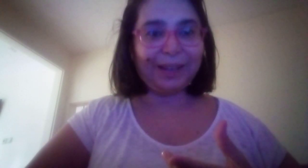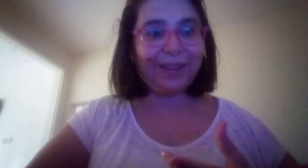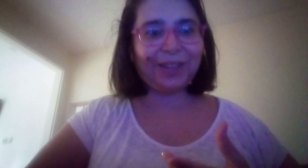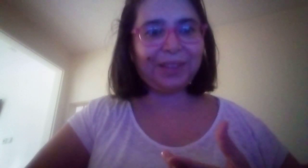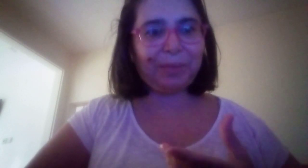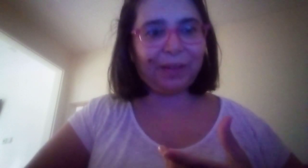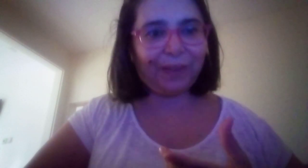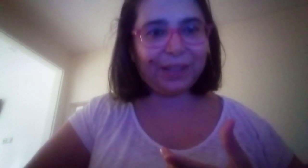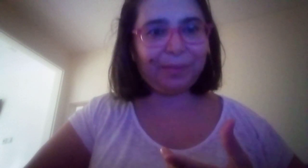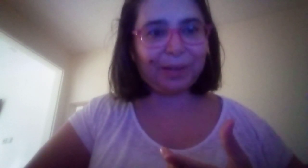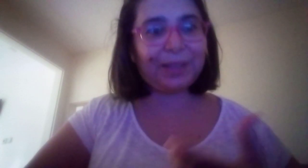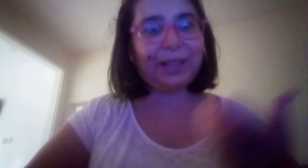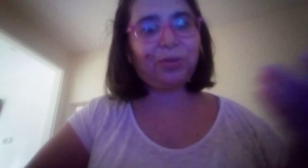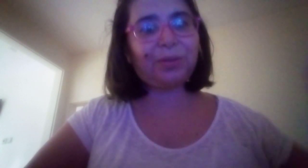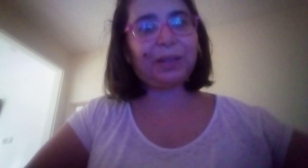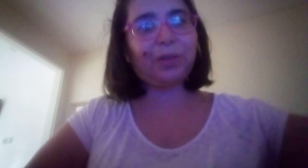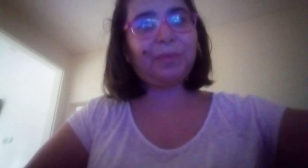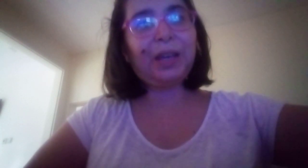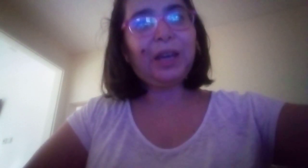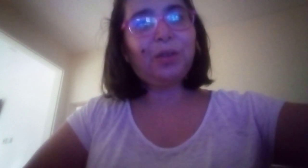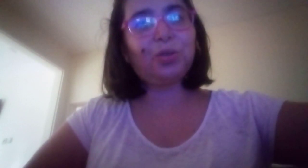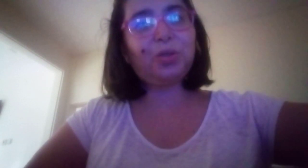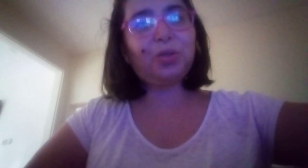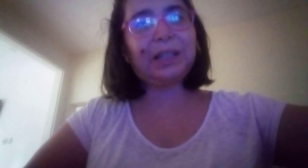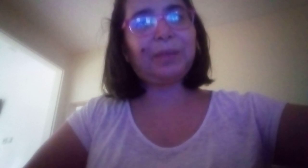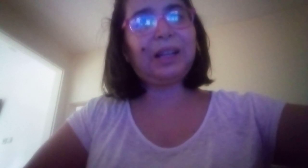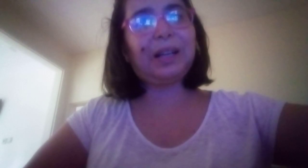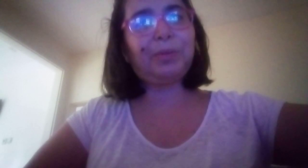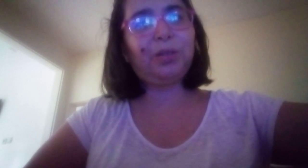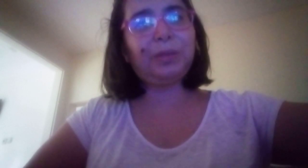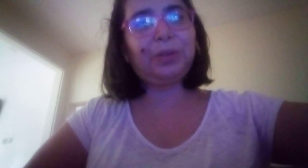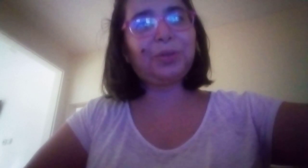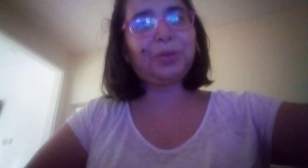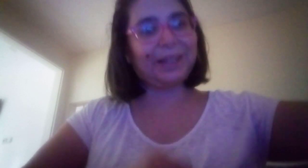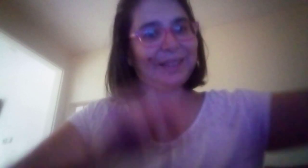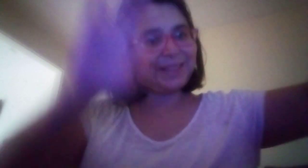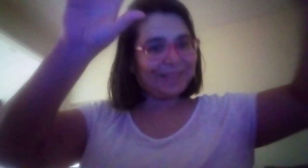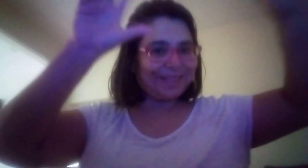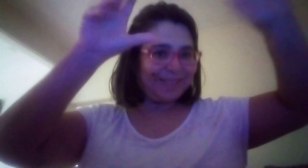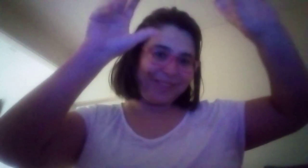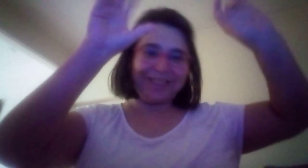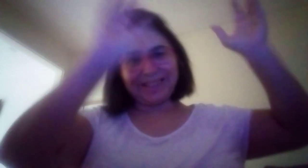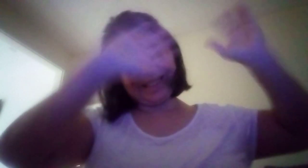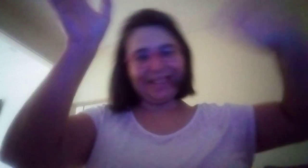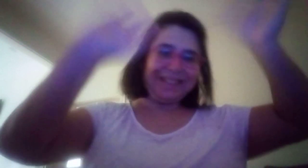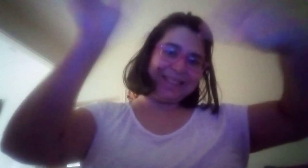Canlarım benim fanlarım benim sizleri çok seviyorum YouTube kanalıma abone olmayı unutmayınız hoşça